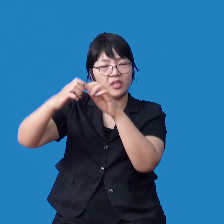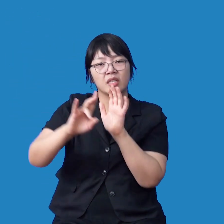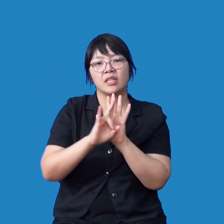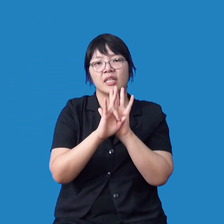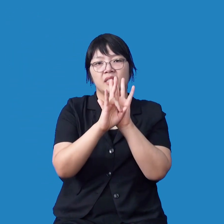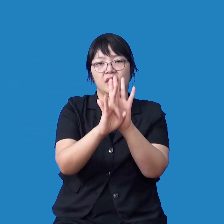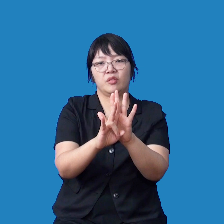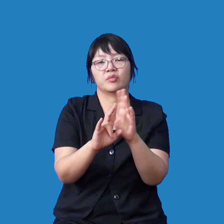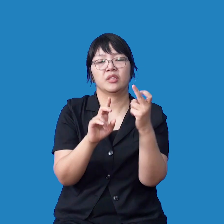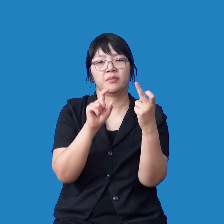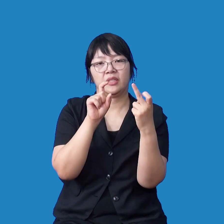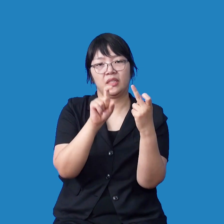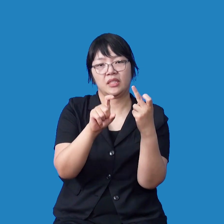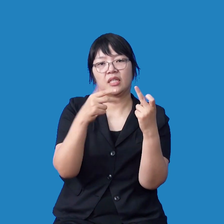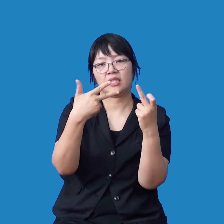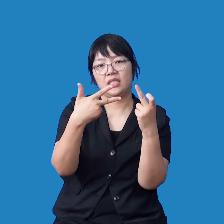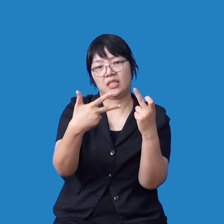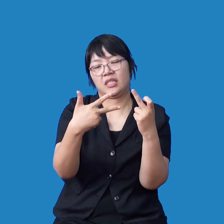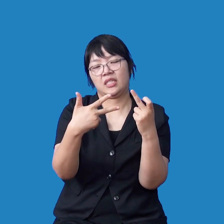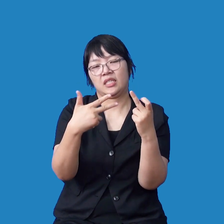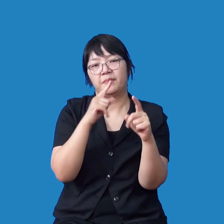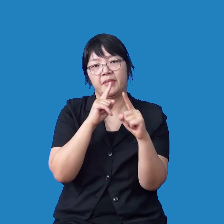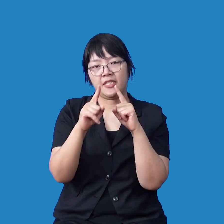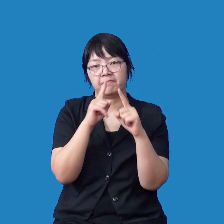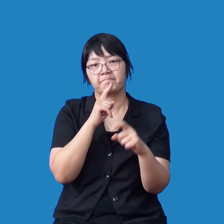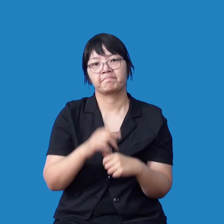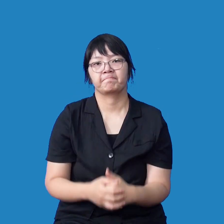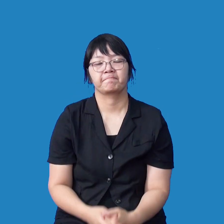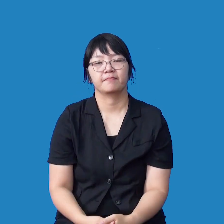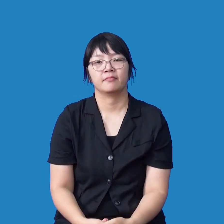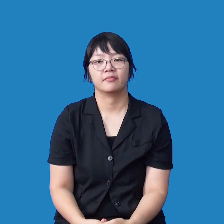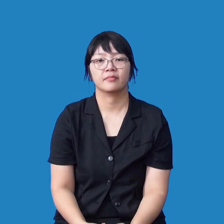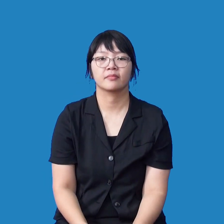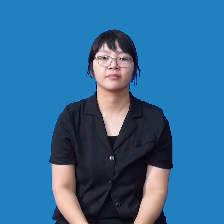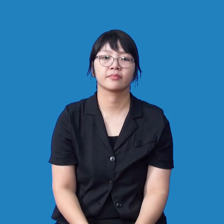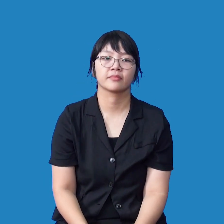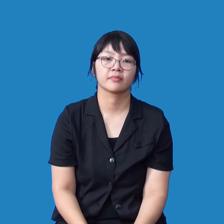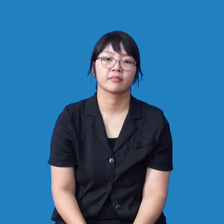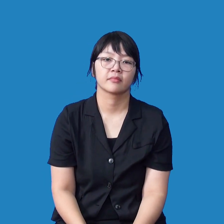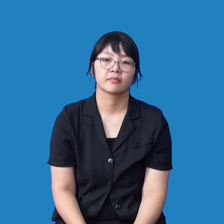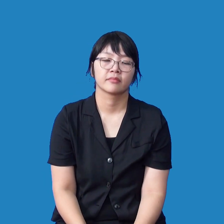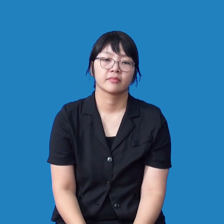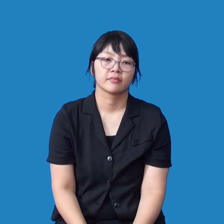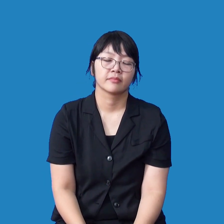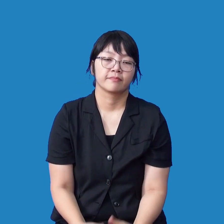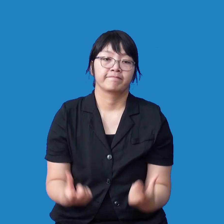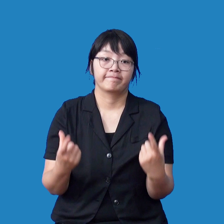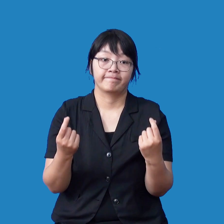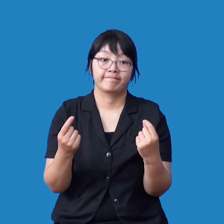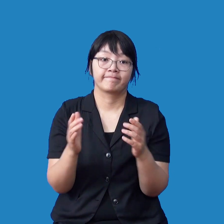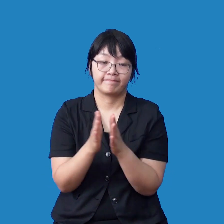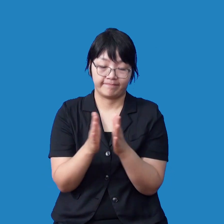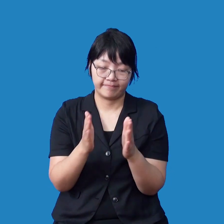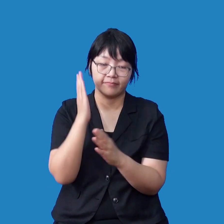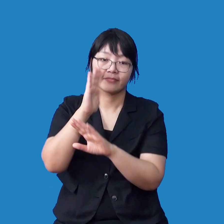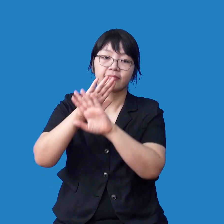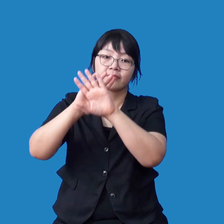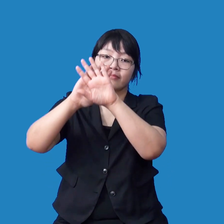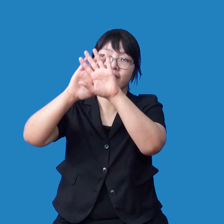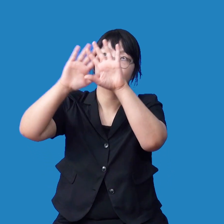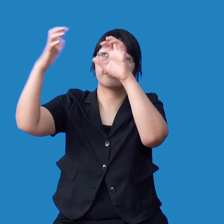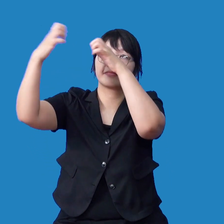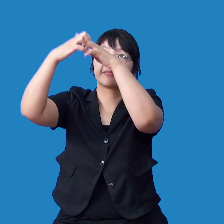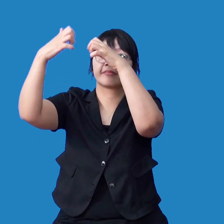요한계시록 12장 7절의 말씀을 보겠습니다. 요한계시록 12장 7절 같이 읽습니다. 시작.